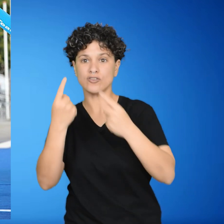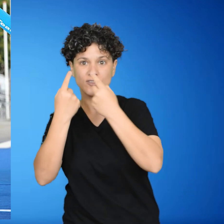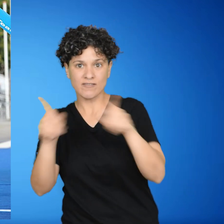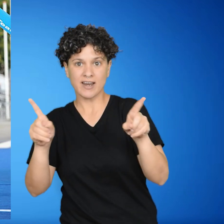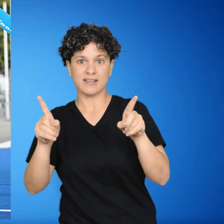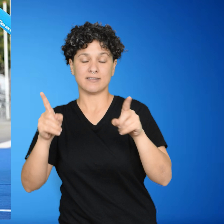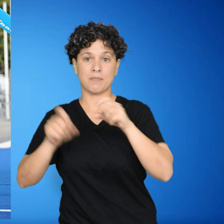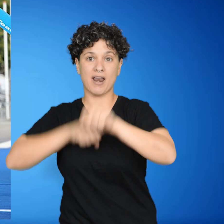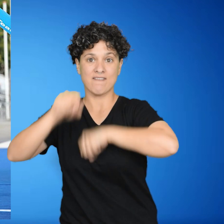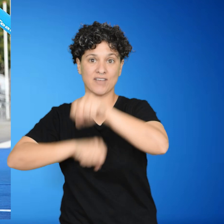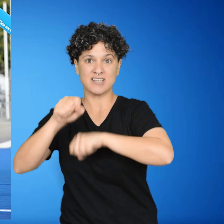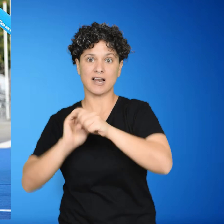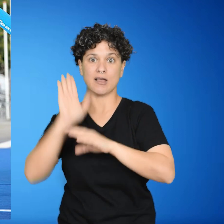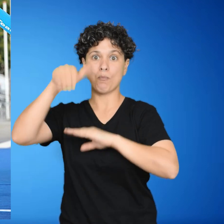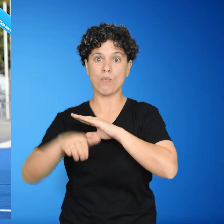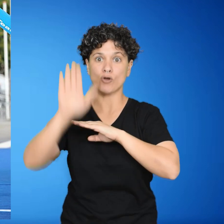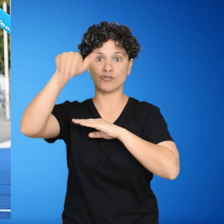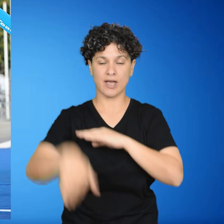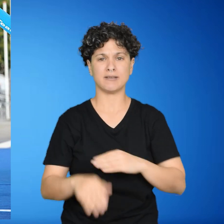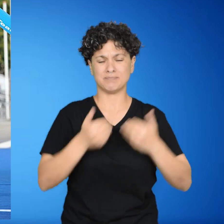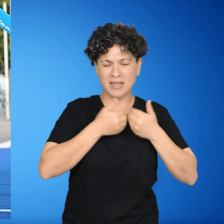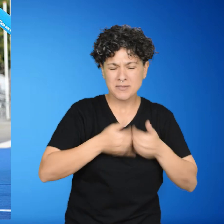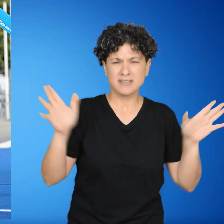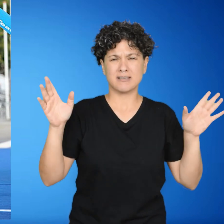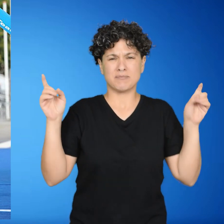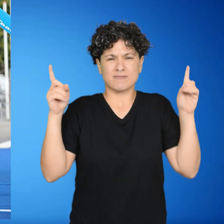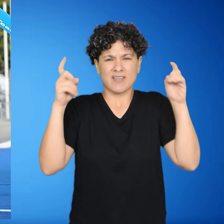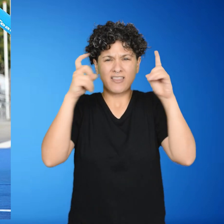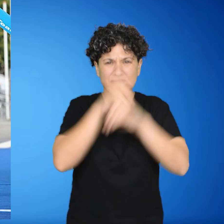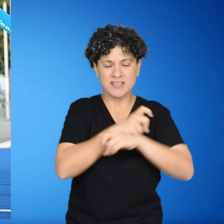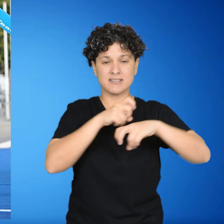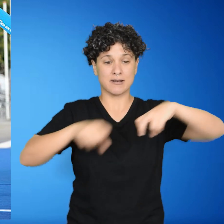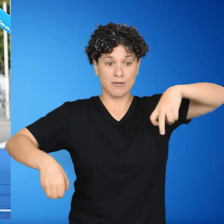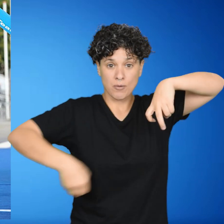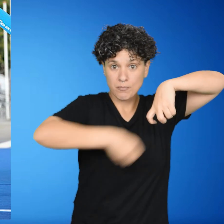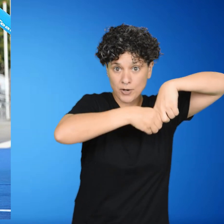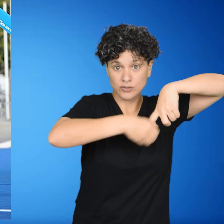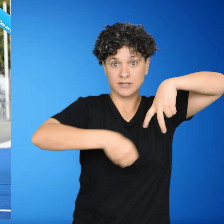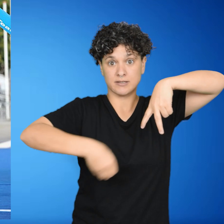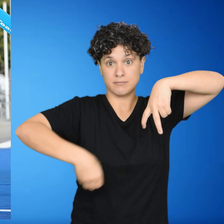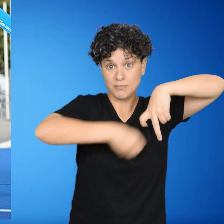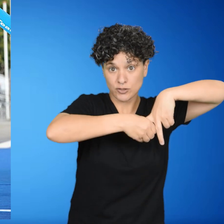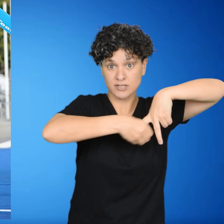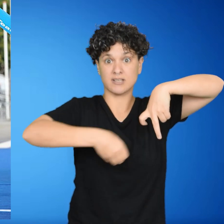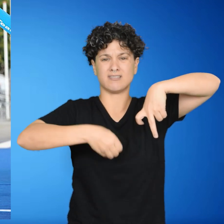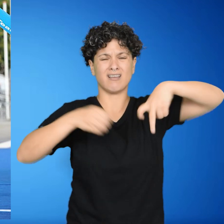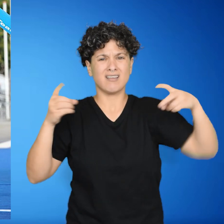montaña los primeros años fueron muy duros las prótesis lo lastimaban y debía cambiarlas cada 6